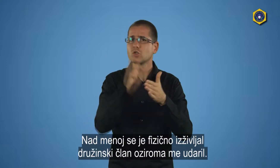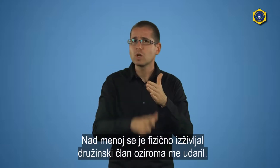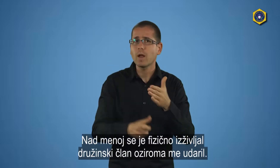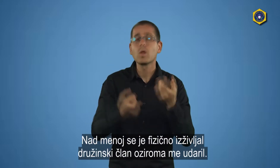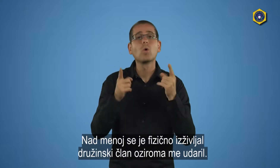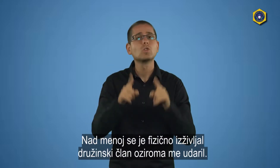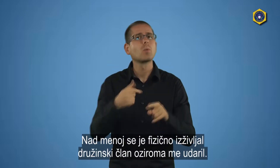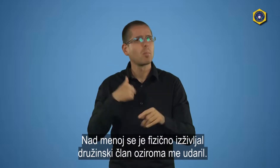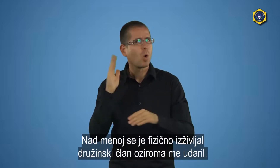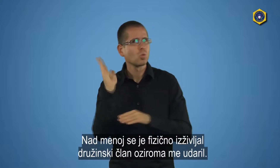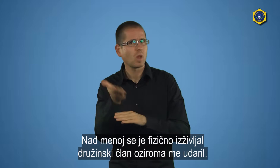me udaril.